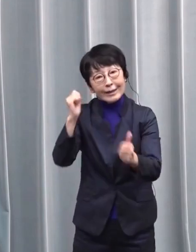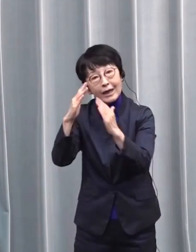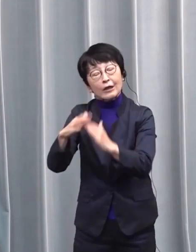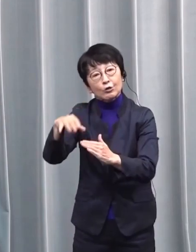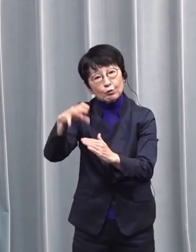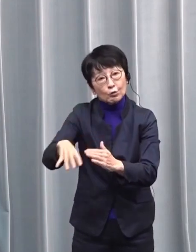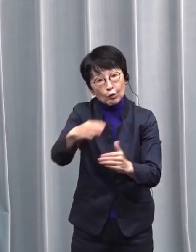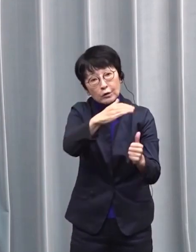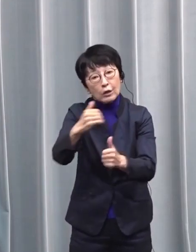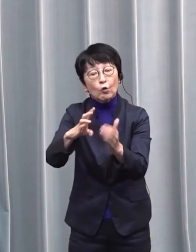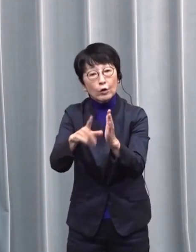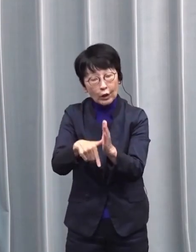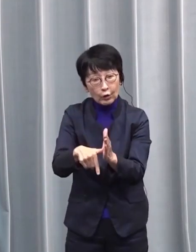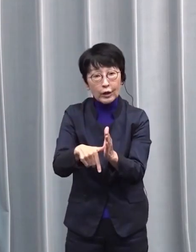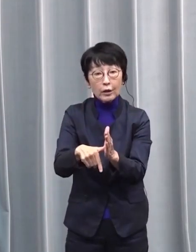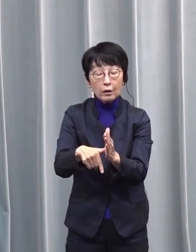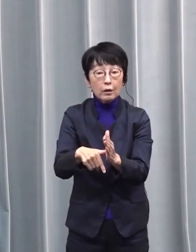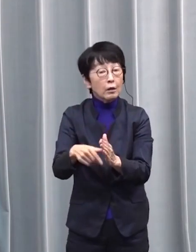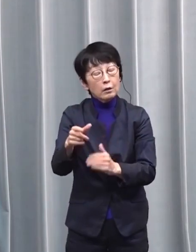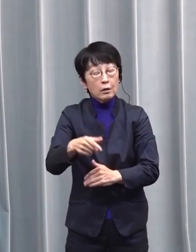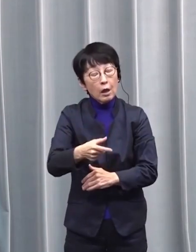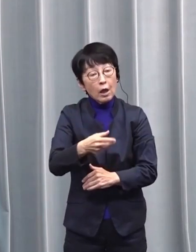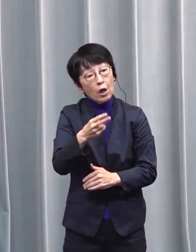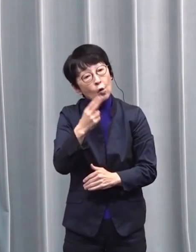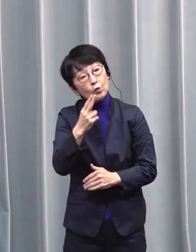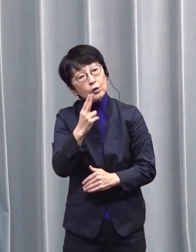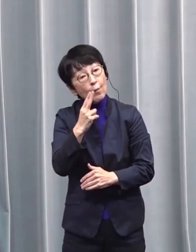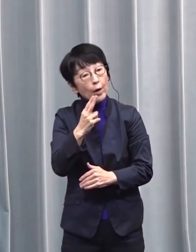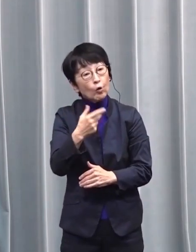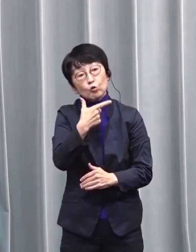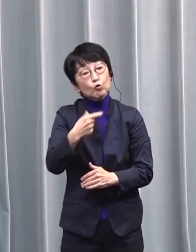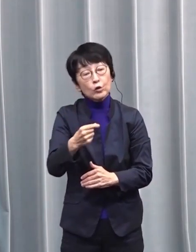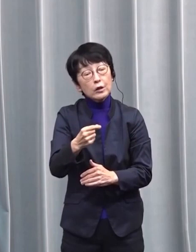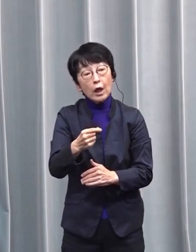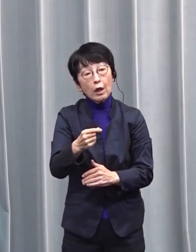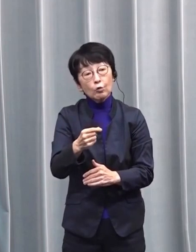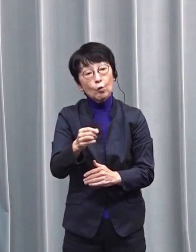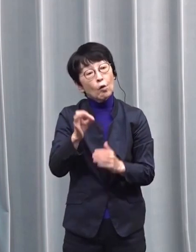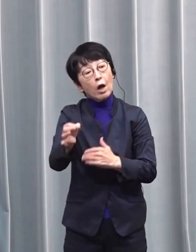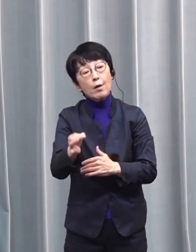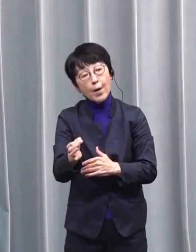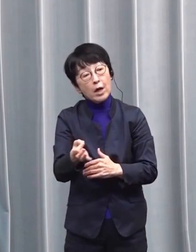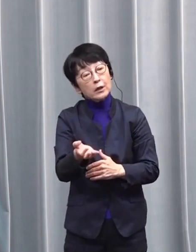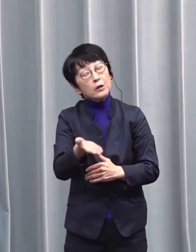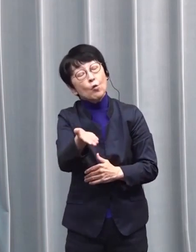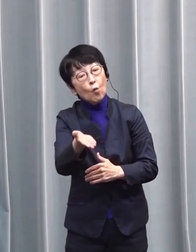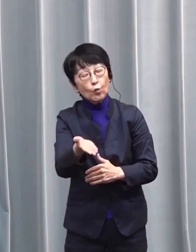に寄って、好きなタバコないのと買えばと言って、マルボロの